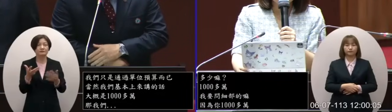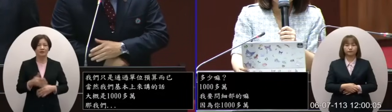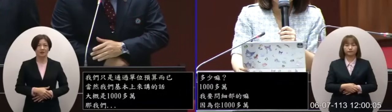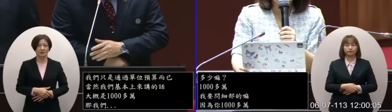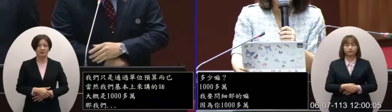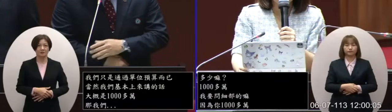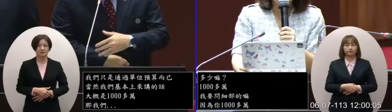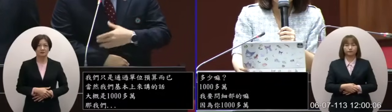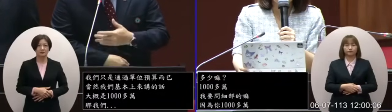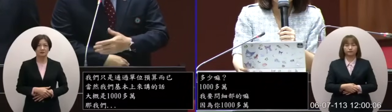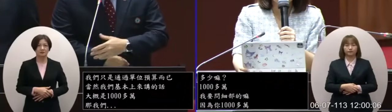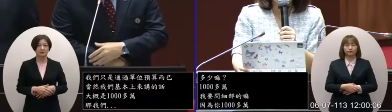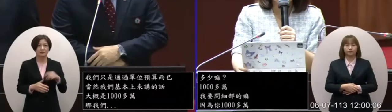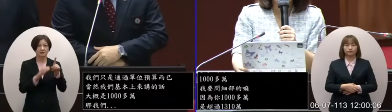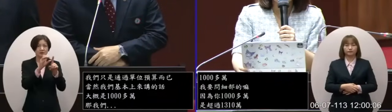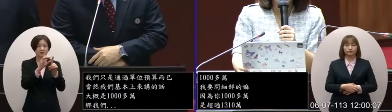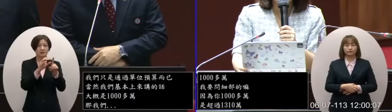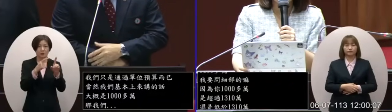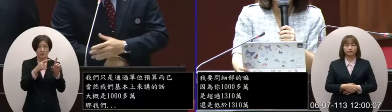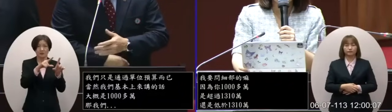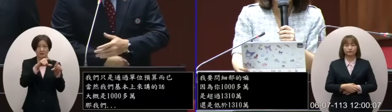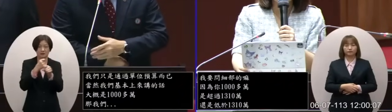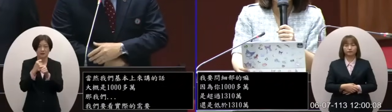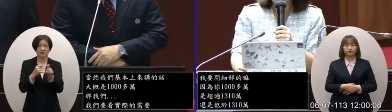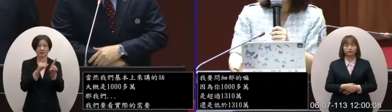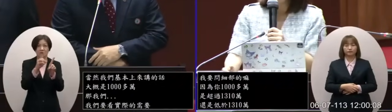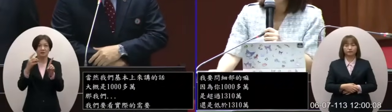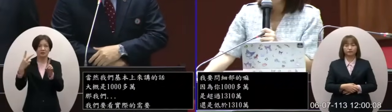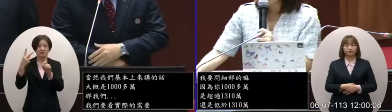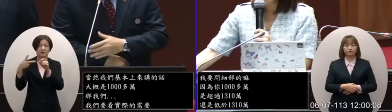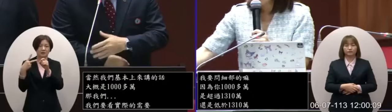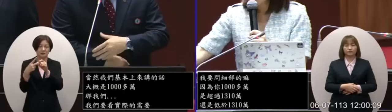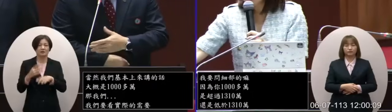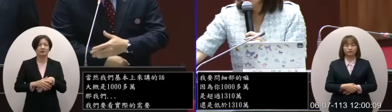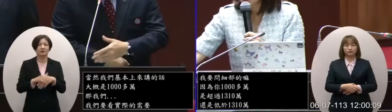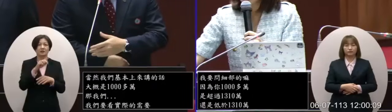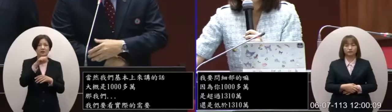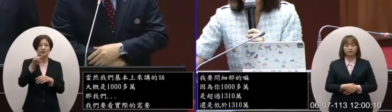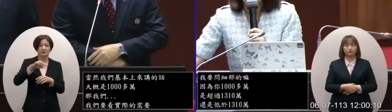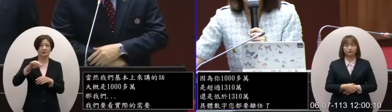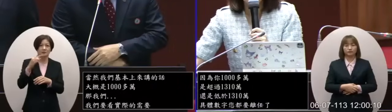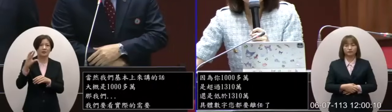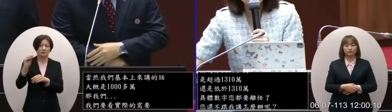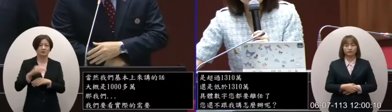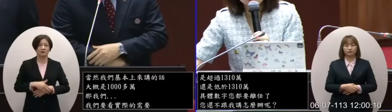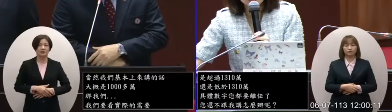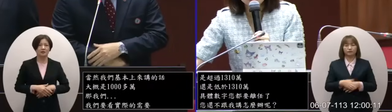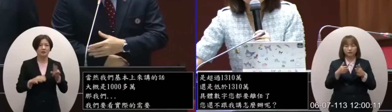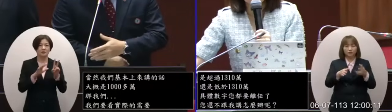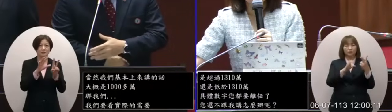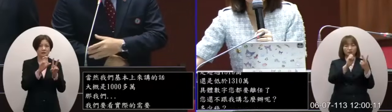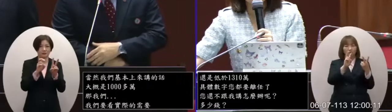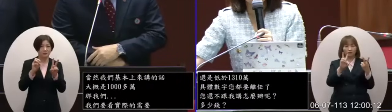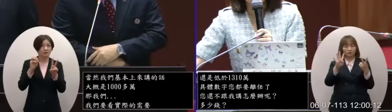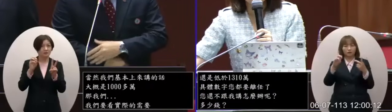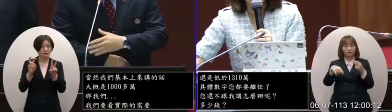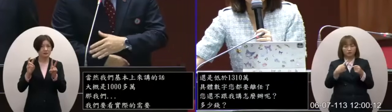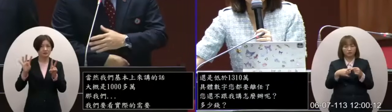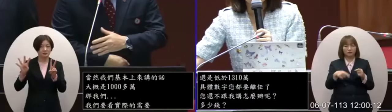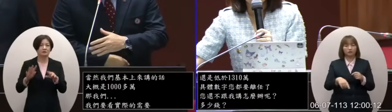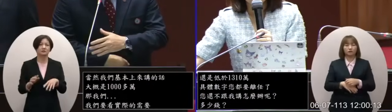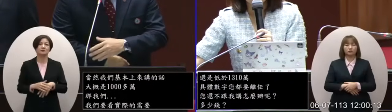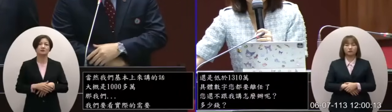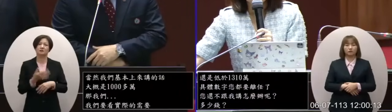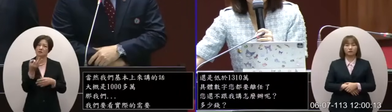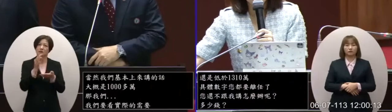我们在112，我们一在执行上，112年是1100多万嘛，好，那2023年来讲， 2024 来讲也是